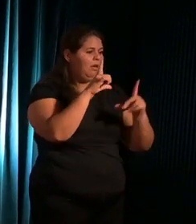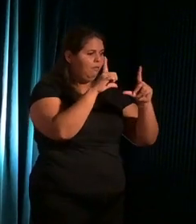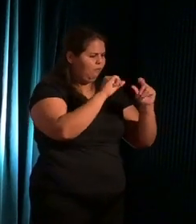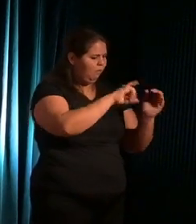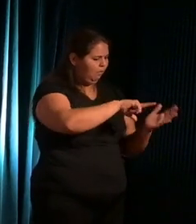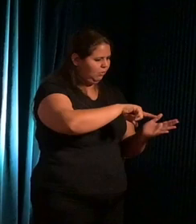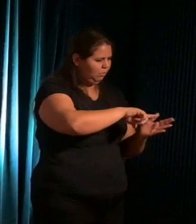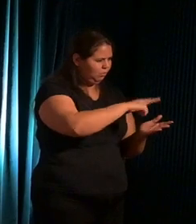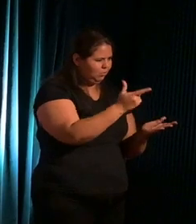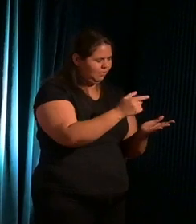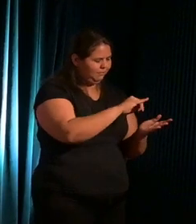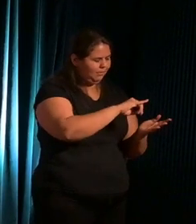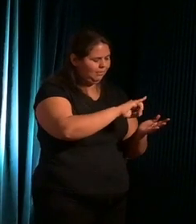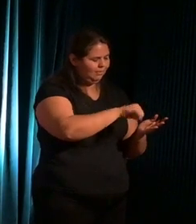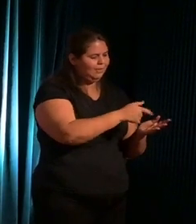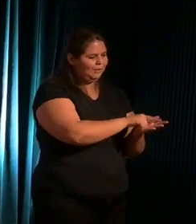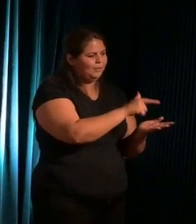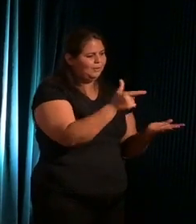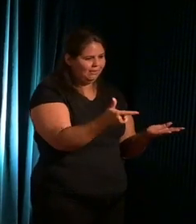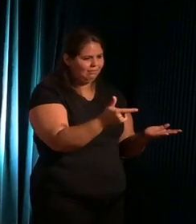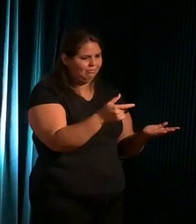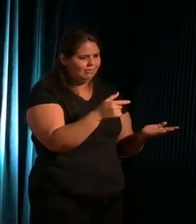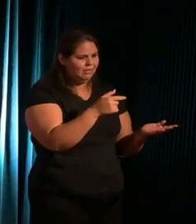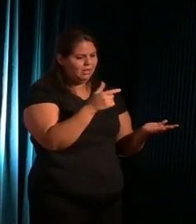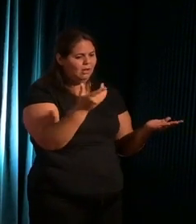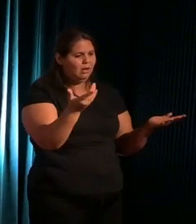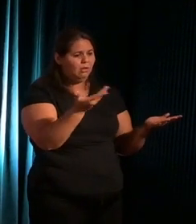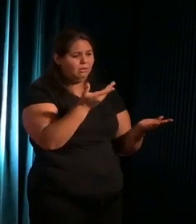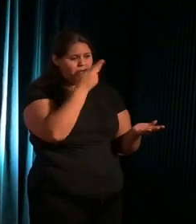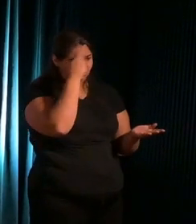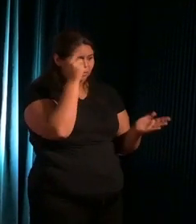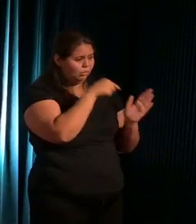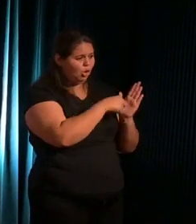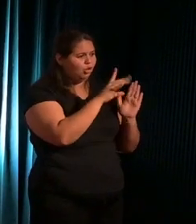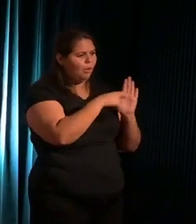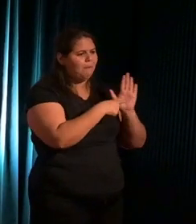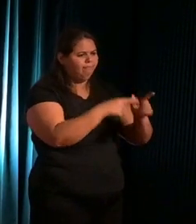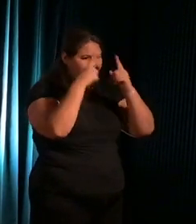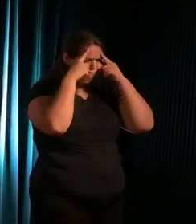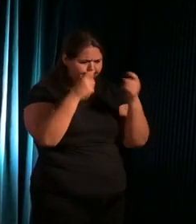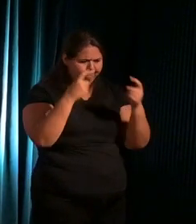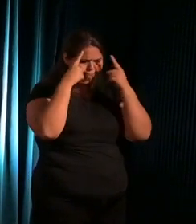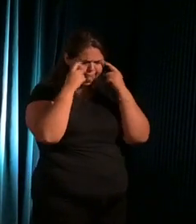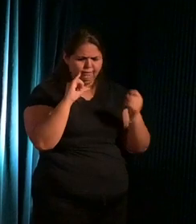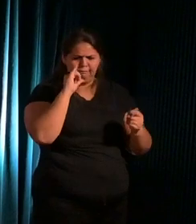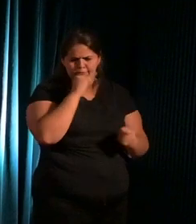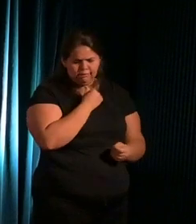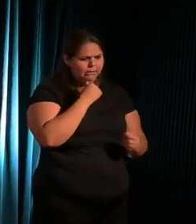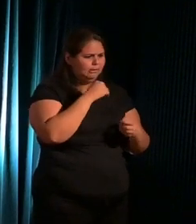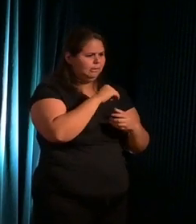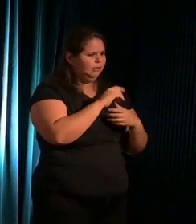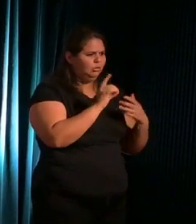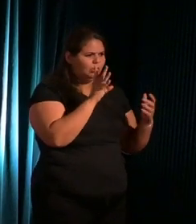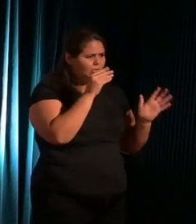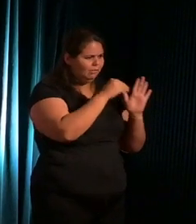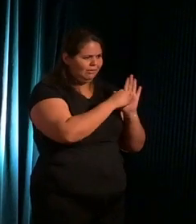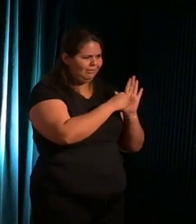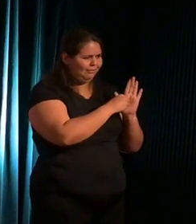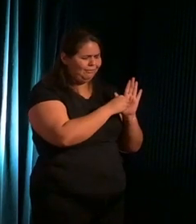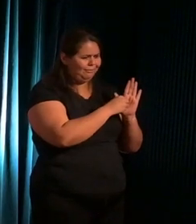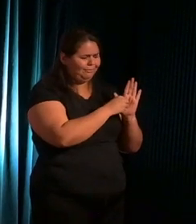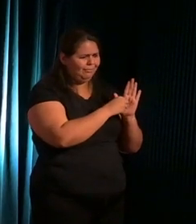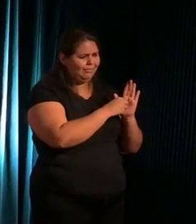que até hoje se apregou, e muita gente acha, que é tragédia. Ela está dentro